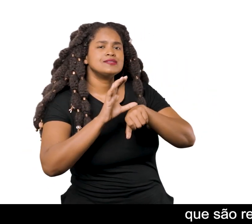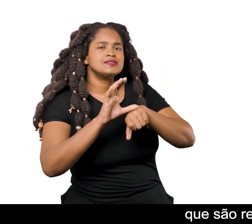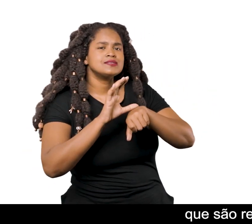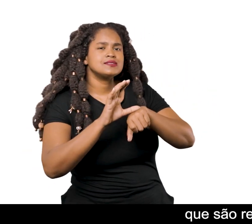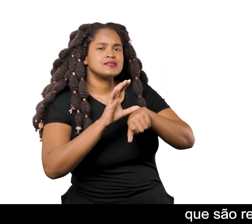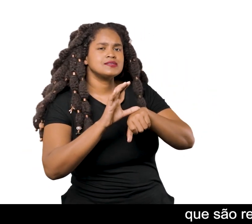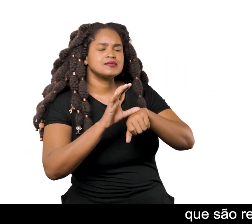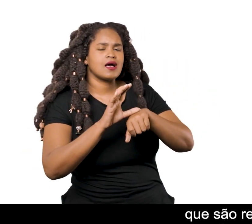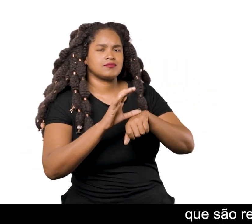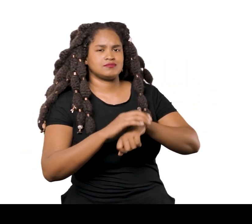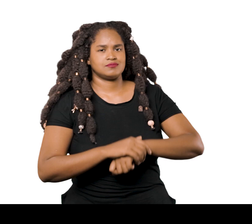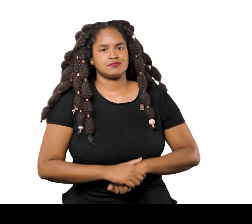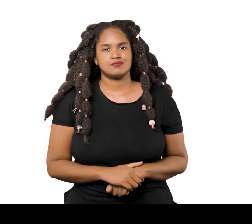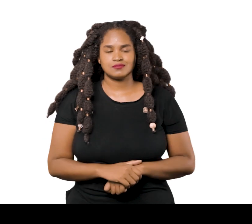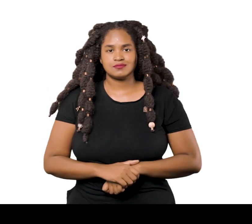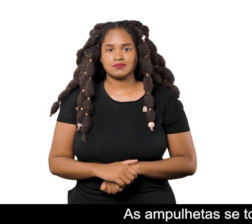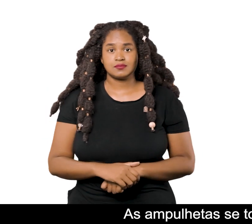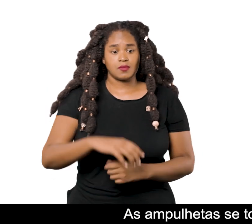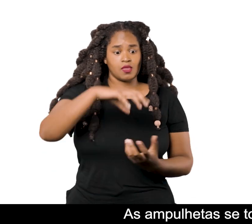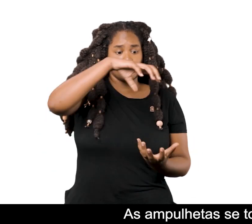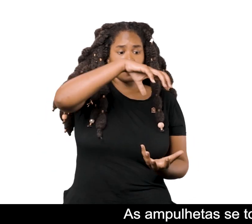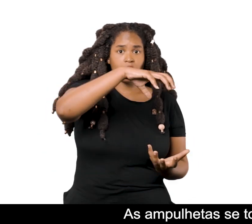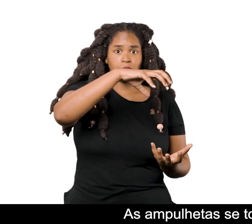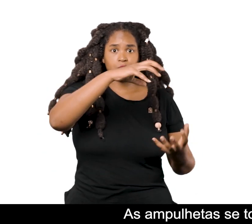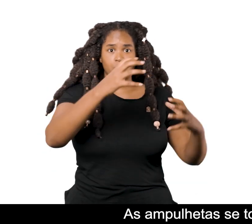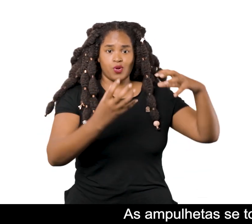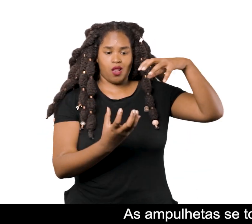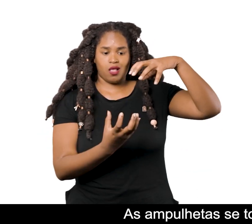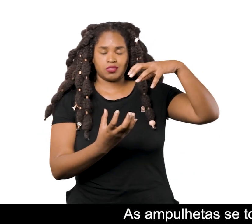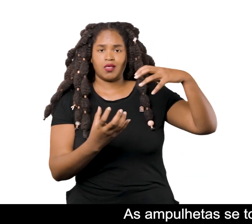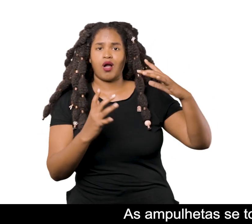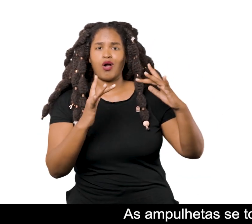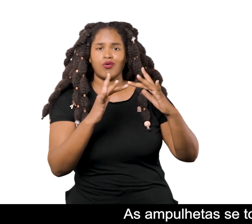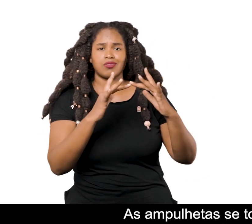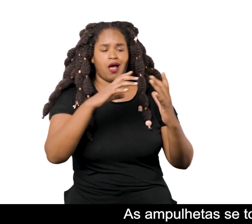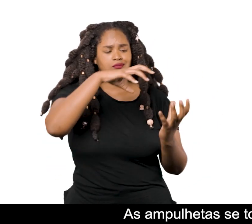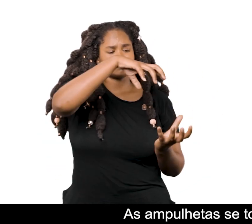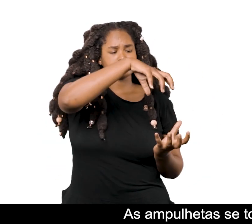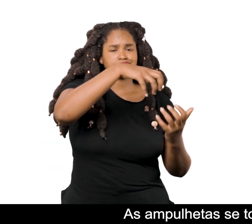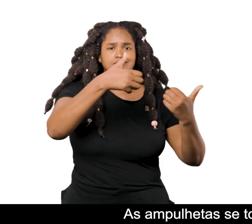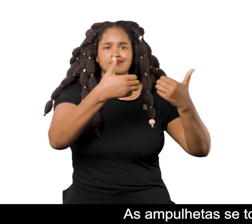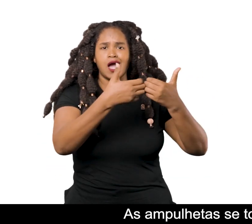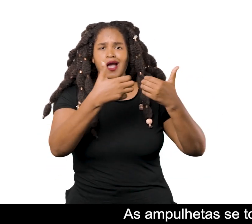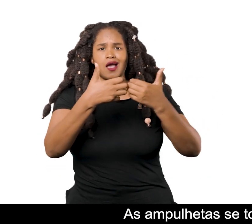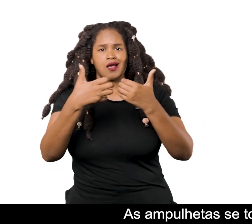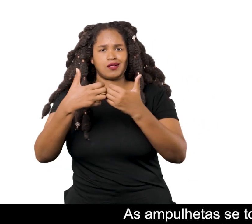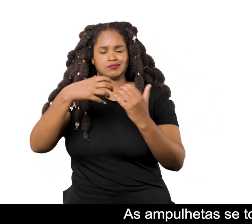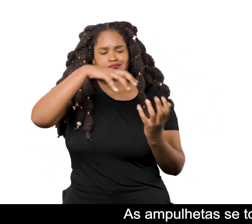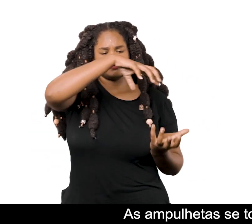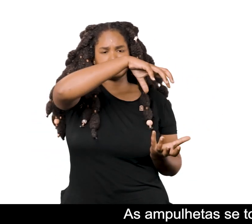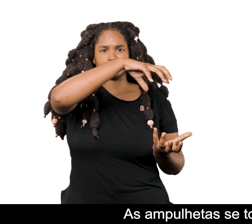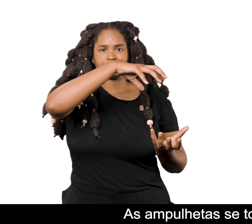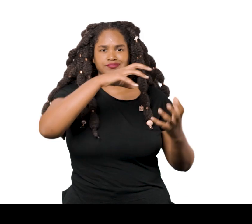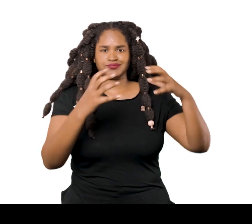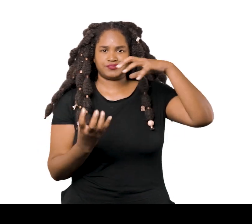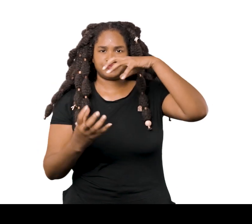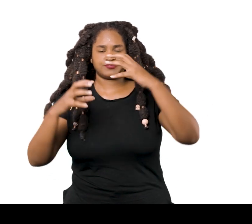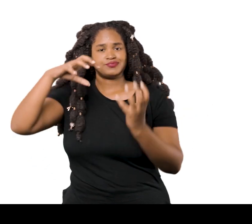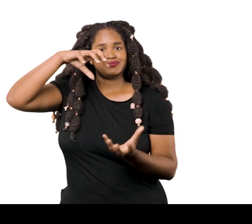simetria perfeita. As ampulhetas se tocam mutuamente em cada uma de suas 4